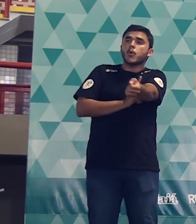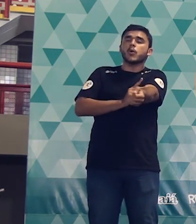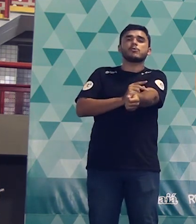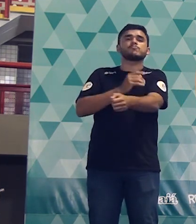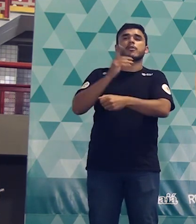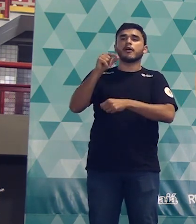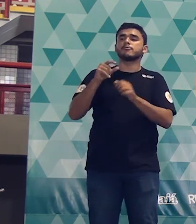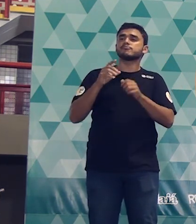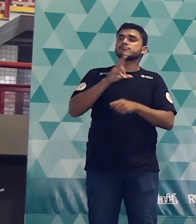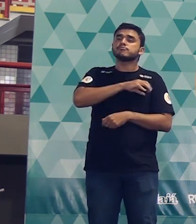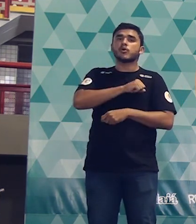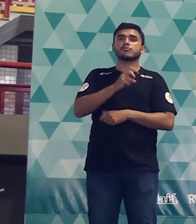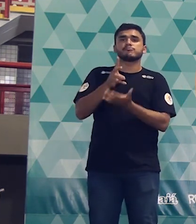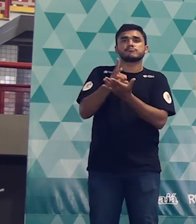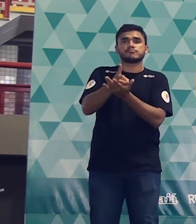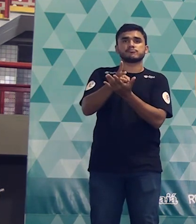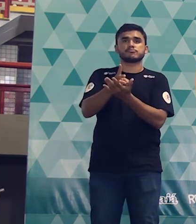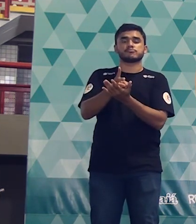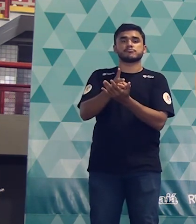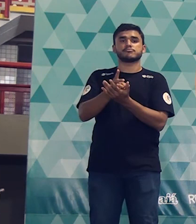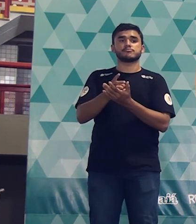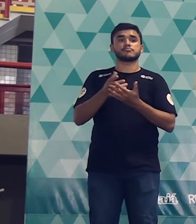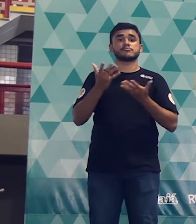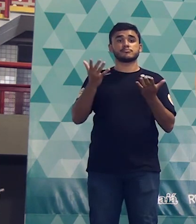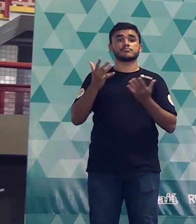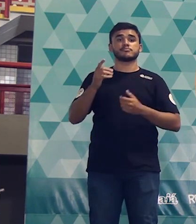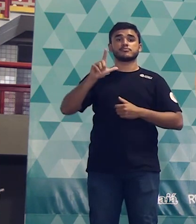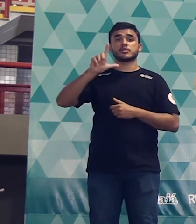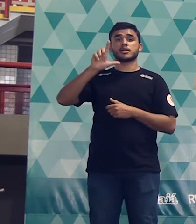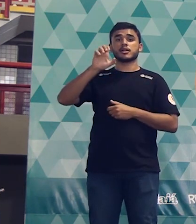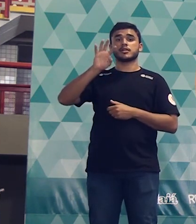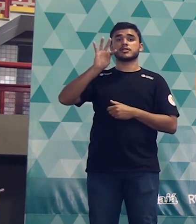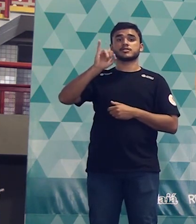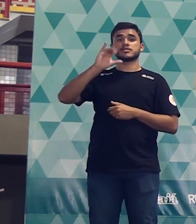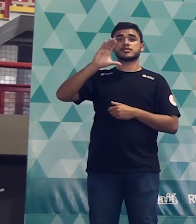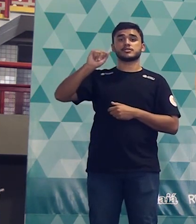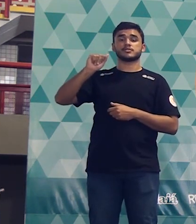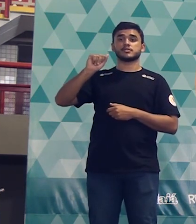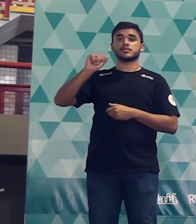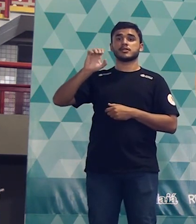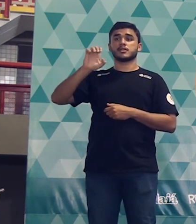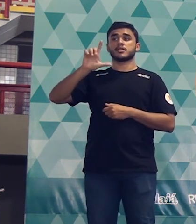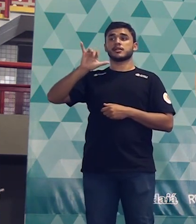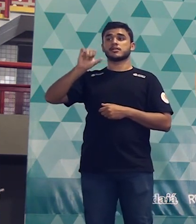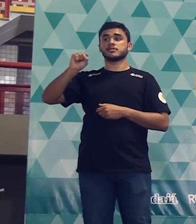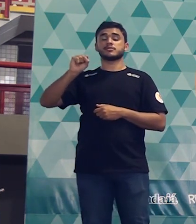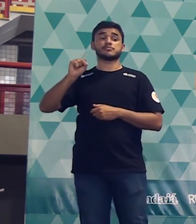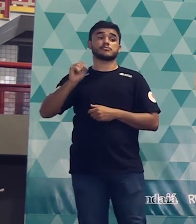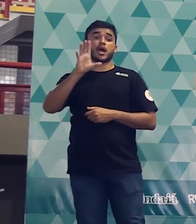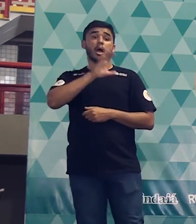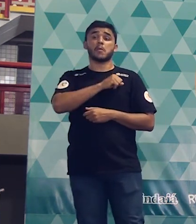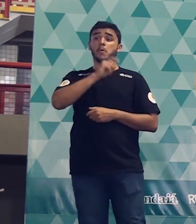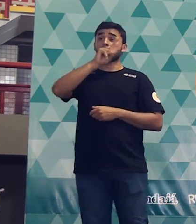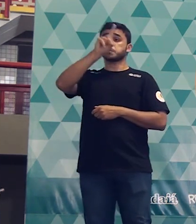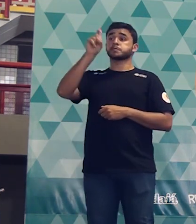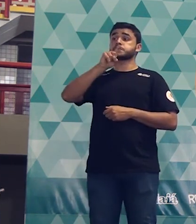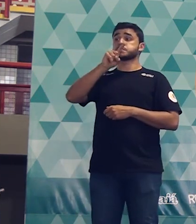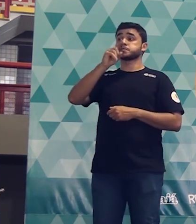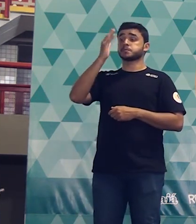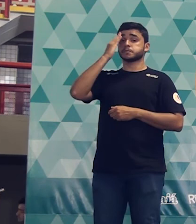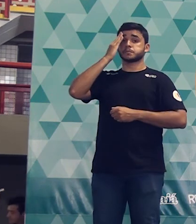Só aumenta nessa declaração de amor. Letícia Elis. Aí guarde para um amor desconhecido. Conhecido,